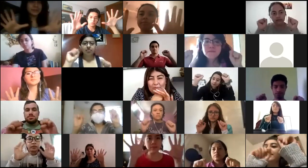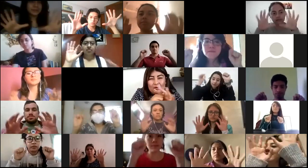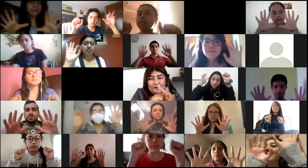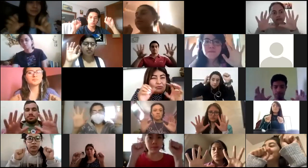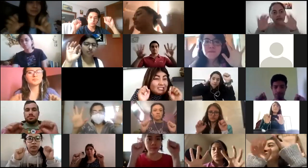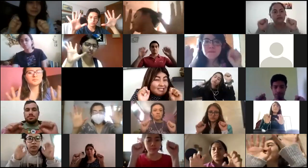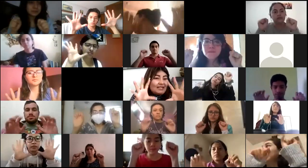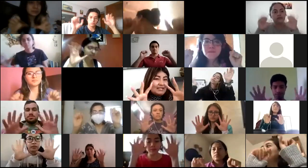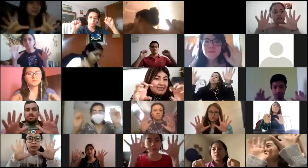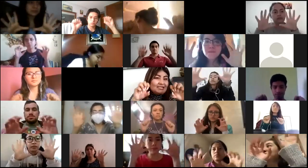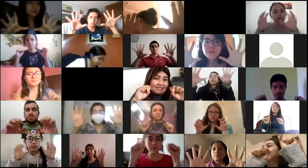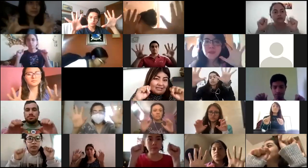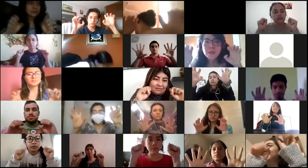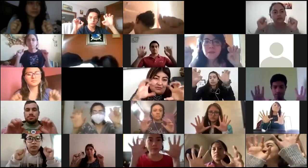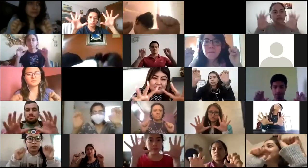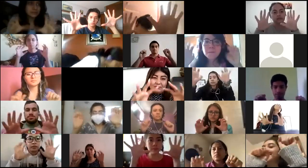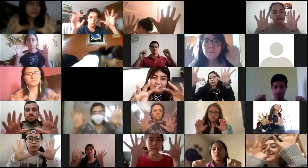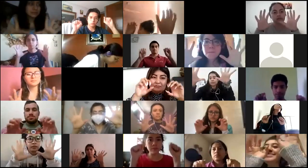pongamos cierta rigidez en las manos.